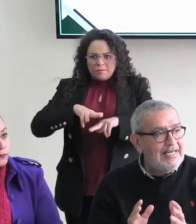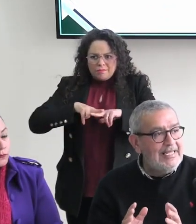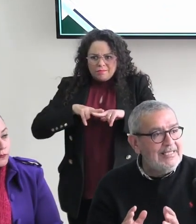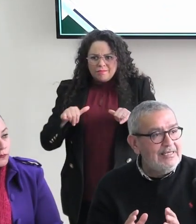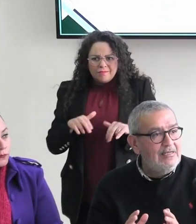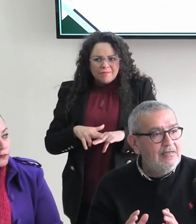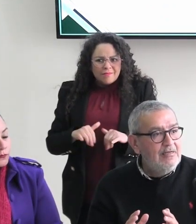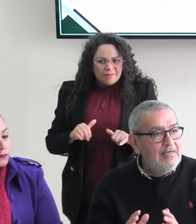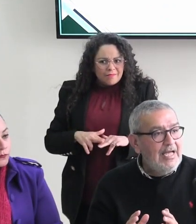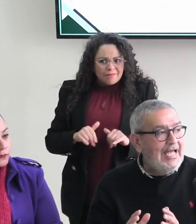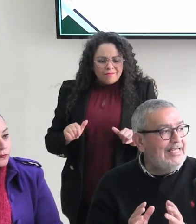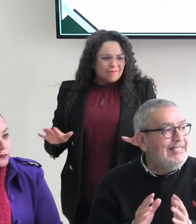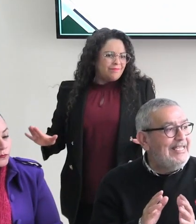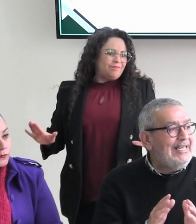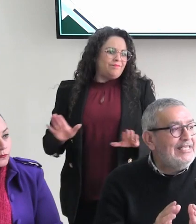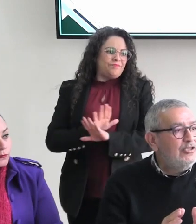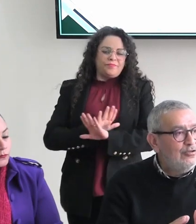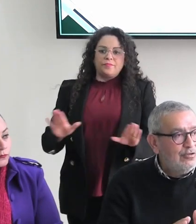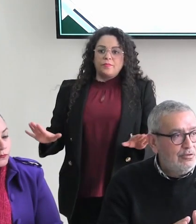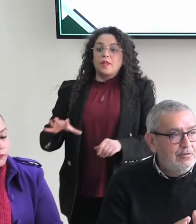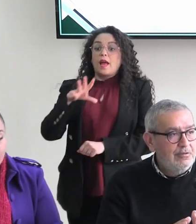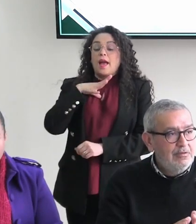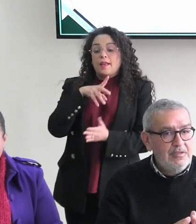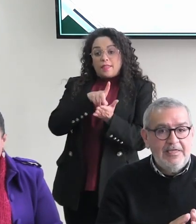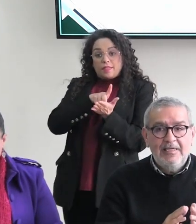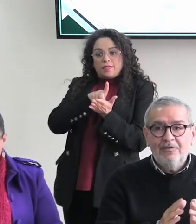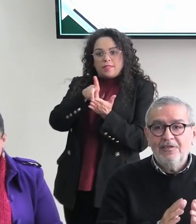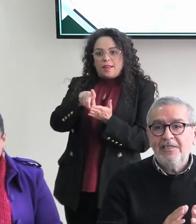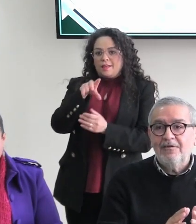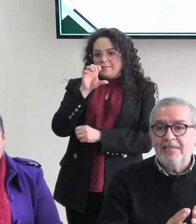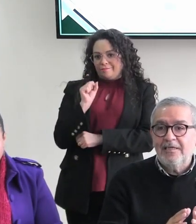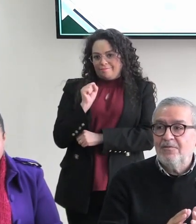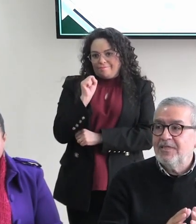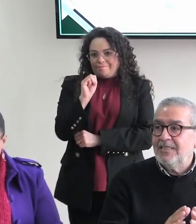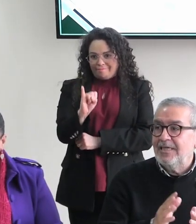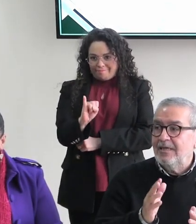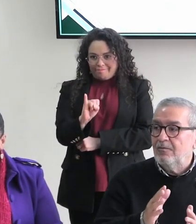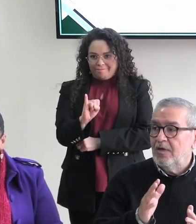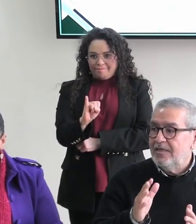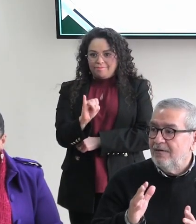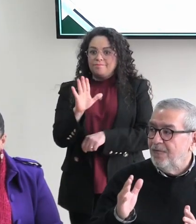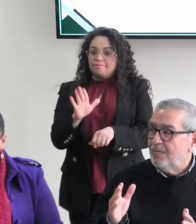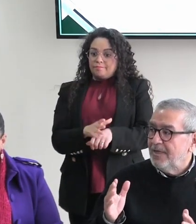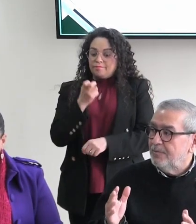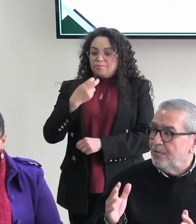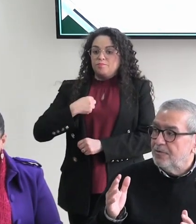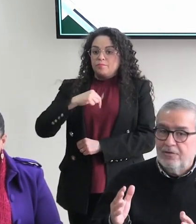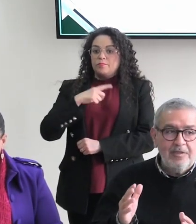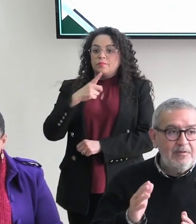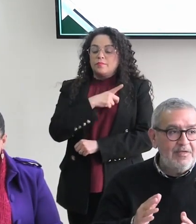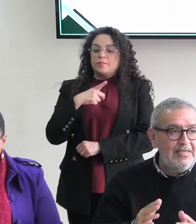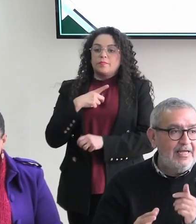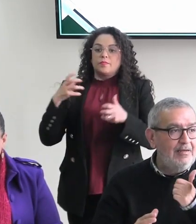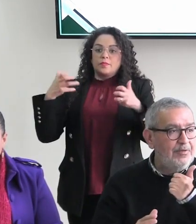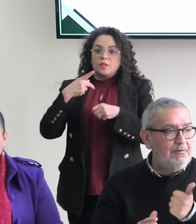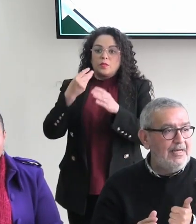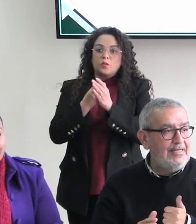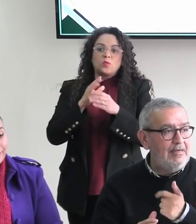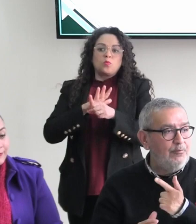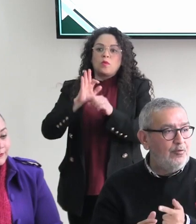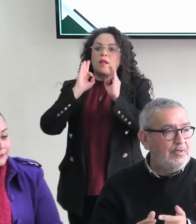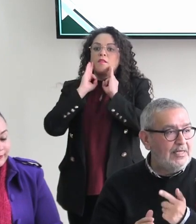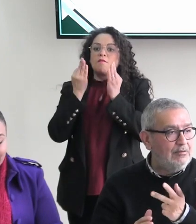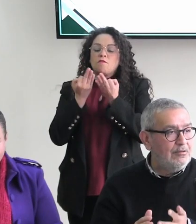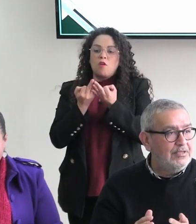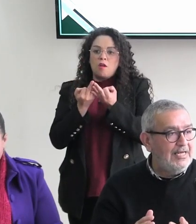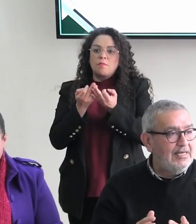privilegios para nadie. Hay derechos. Y entonces lo que tenemos que hacer en cualquier forma de producción de vivienda